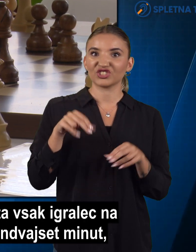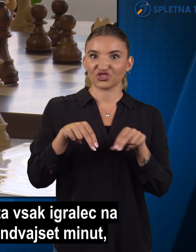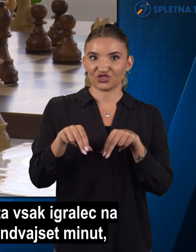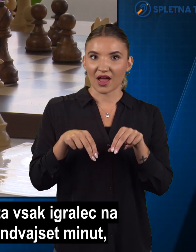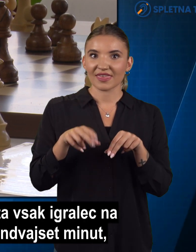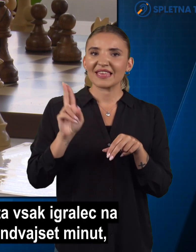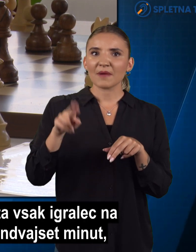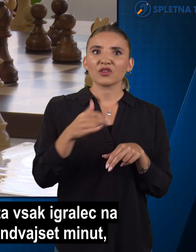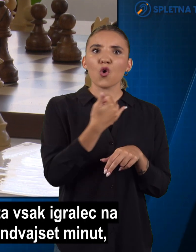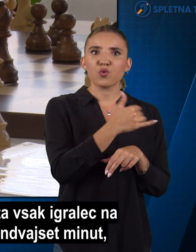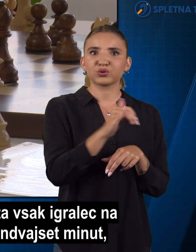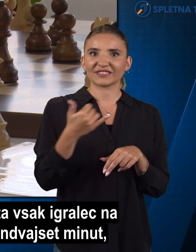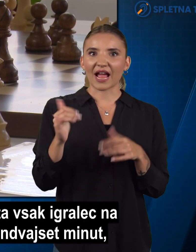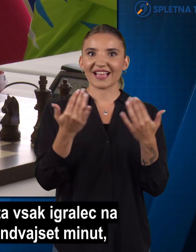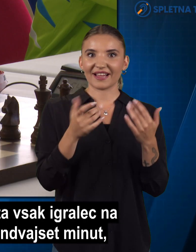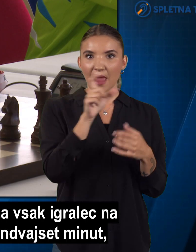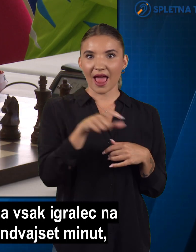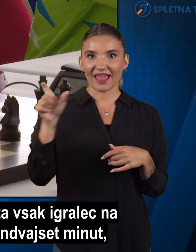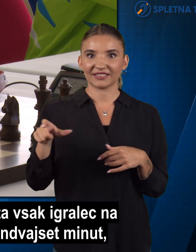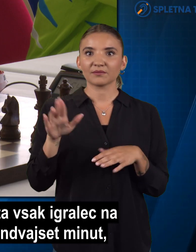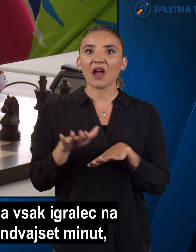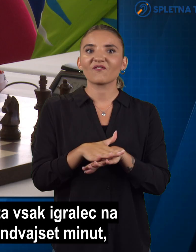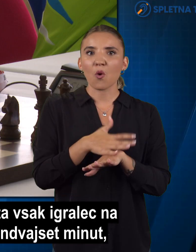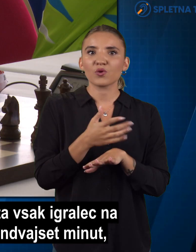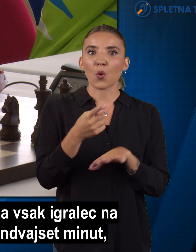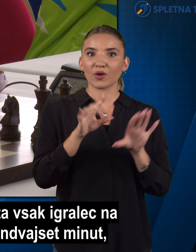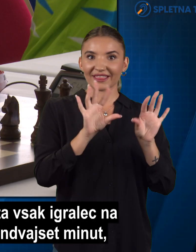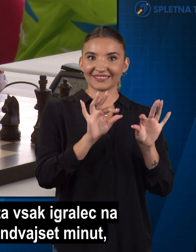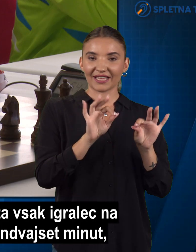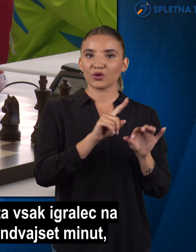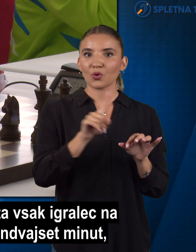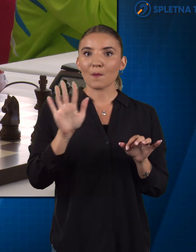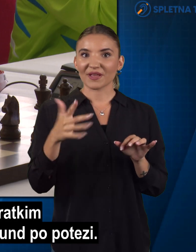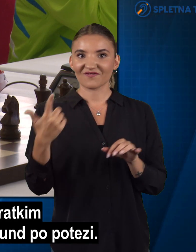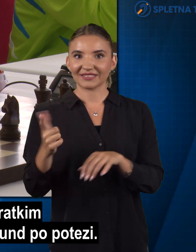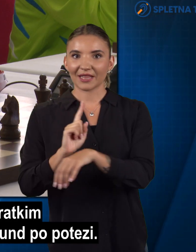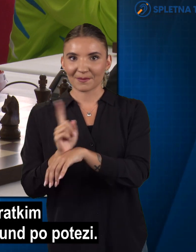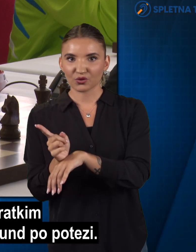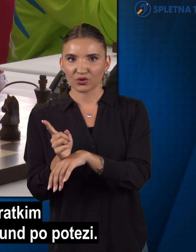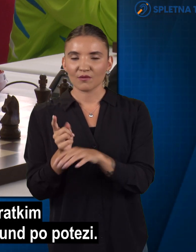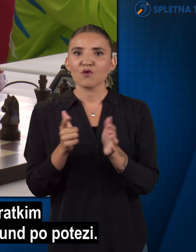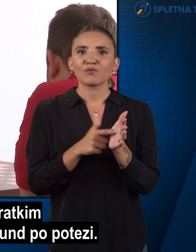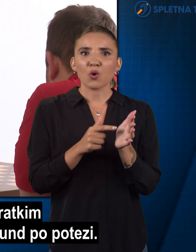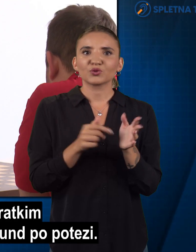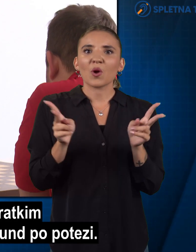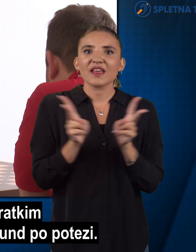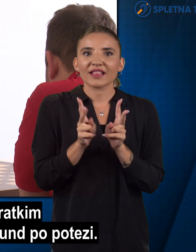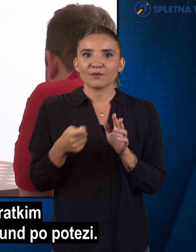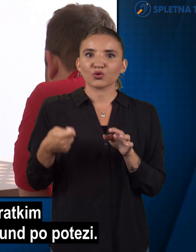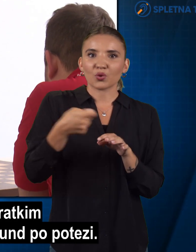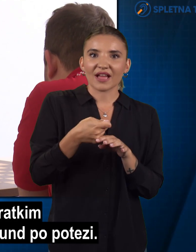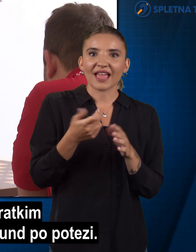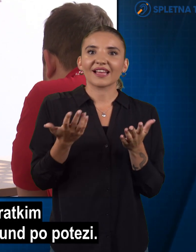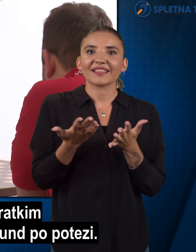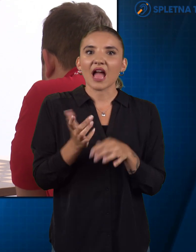Pri rapidnem šahu imata oba igralca na voljo od 10 do 25 minut, pogosto s kratkim dodatkom nekaj